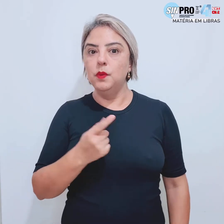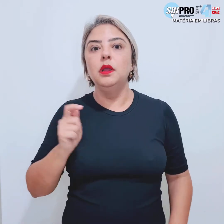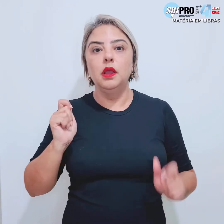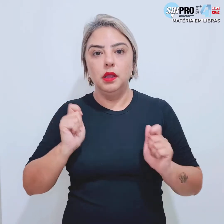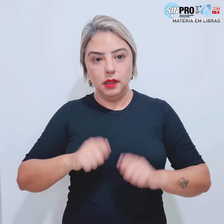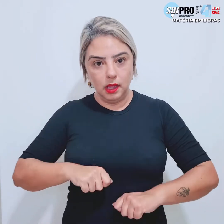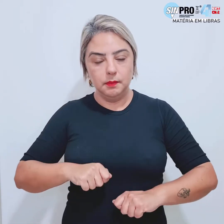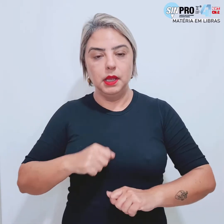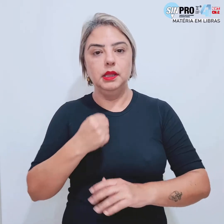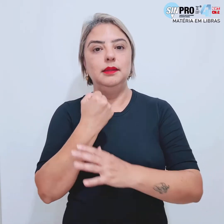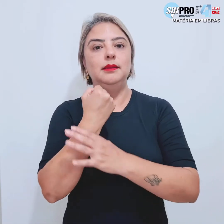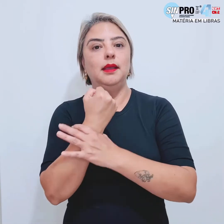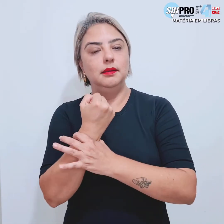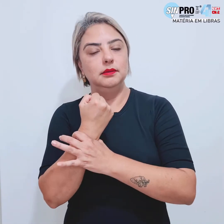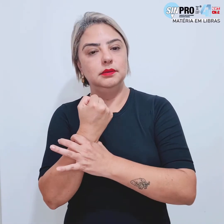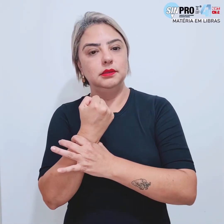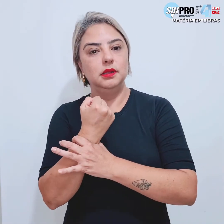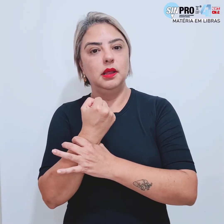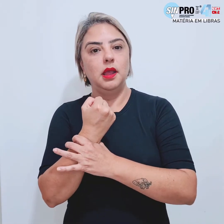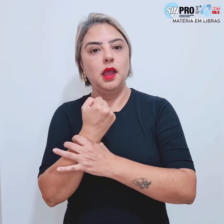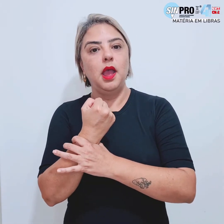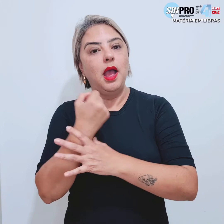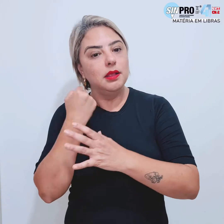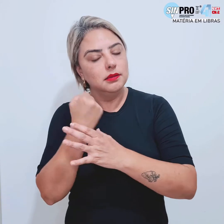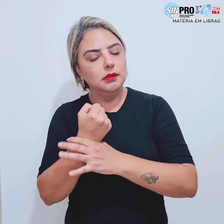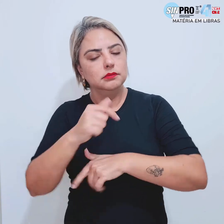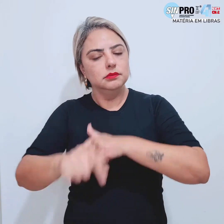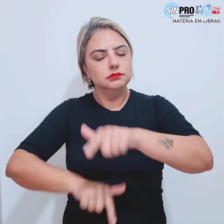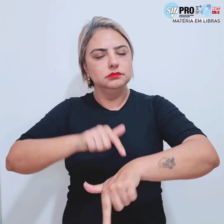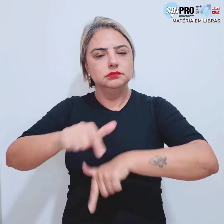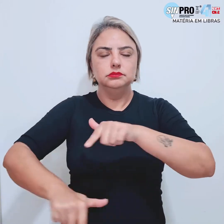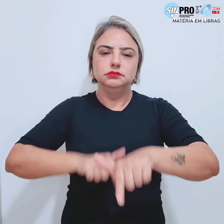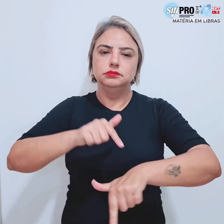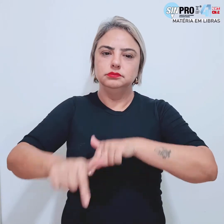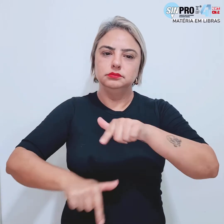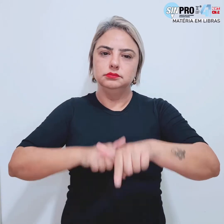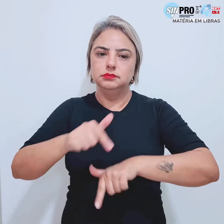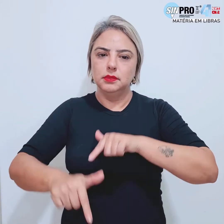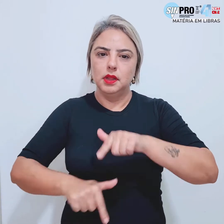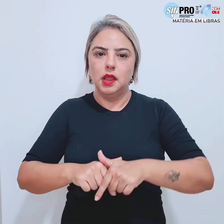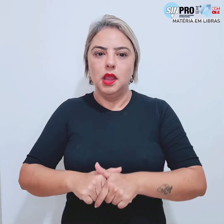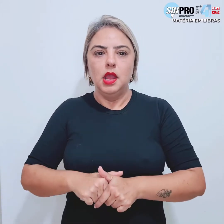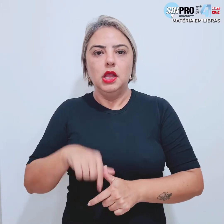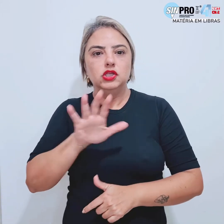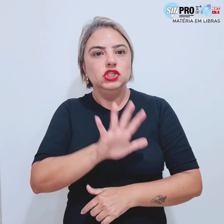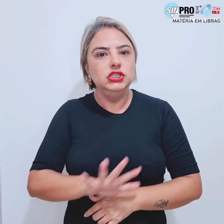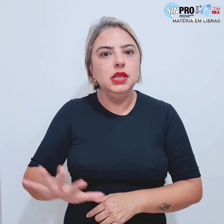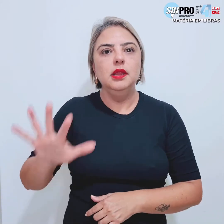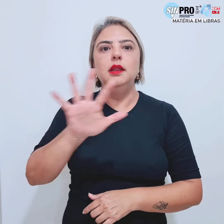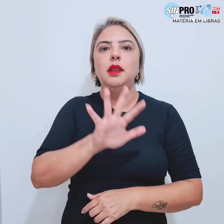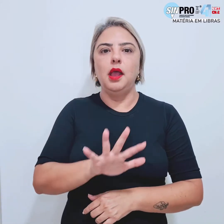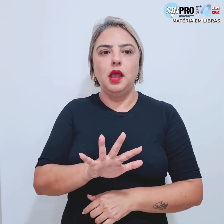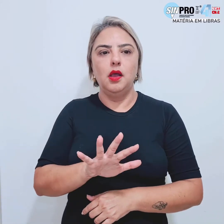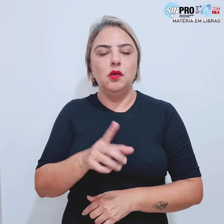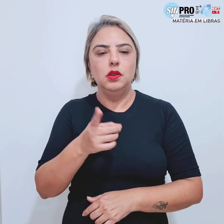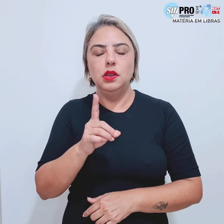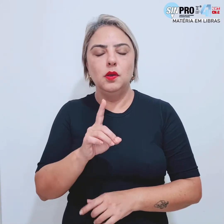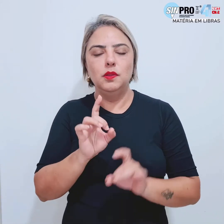capaz de garantir a segurança dos trabalhadores, de uma forma geral, de não deixar